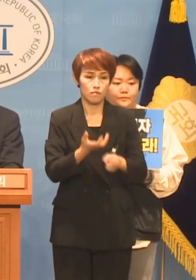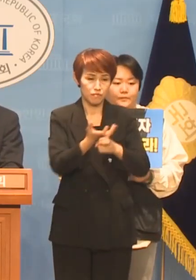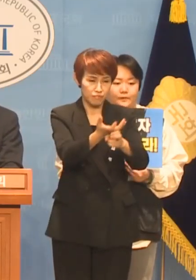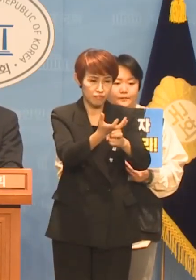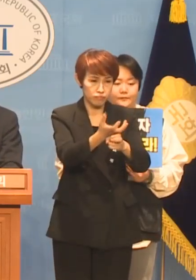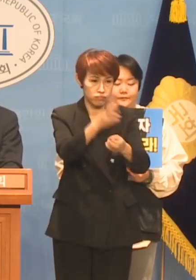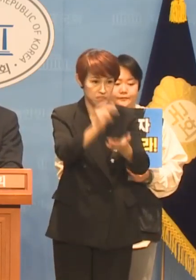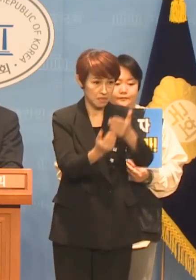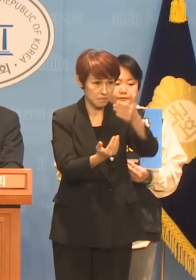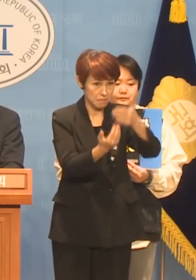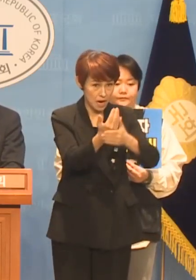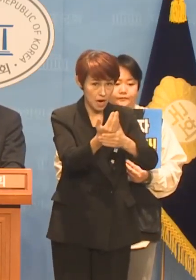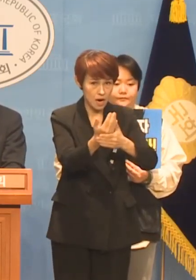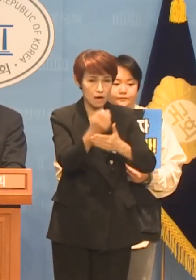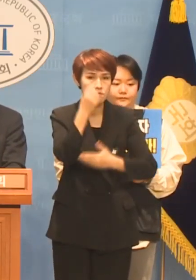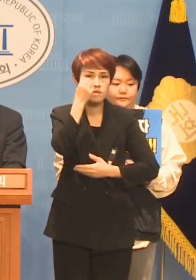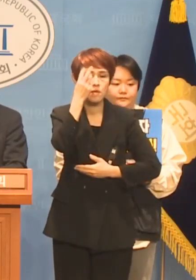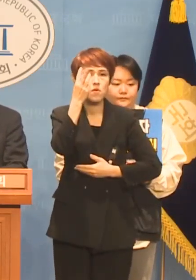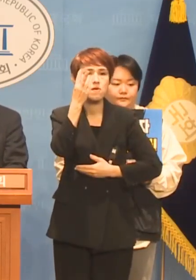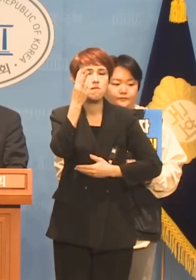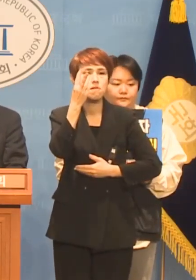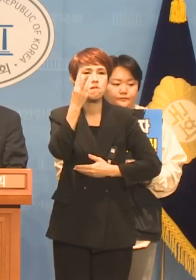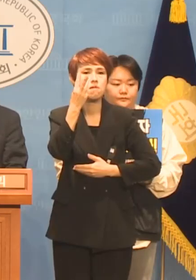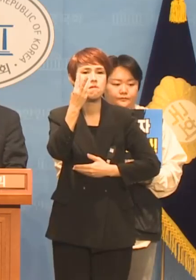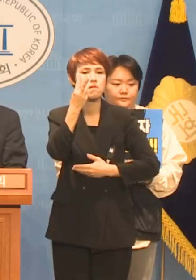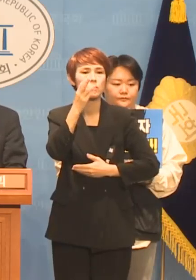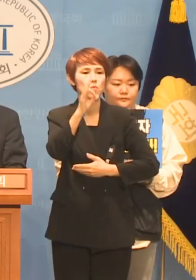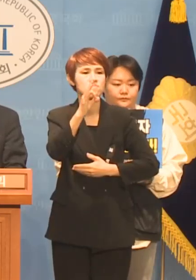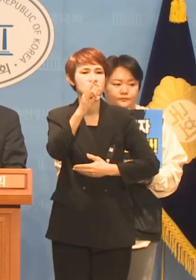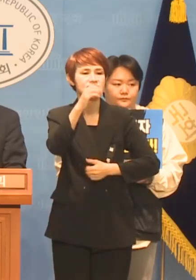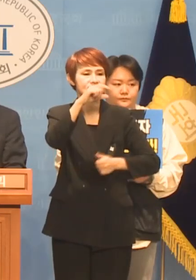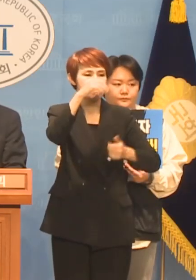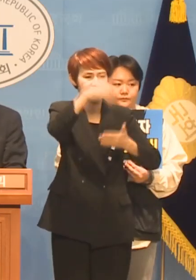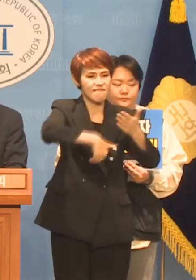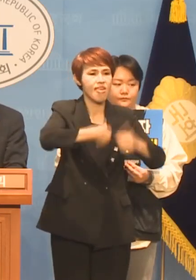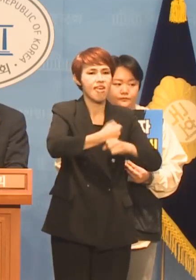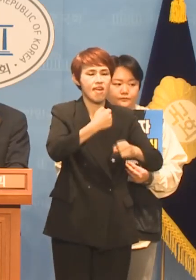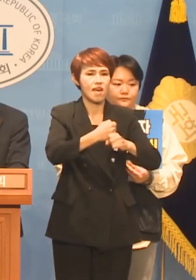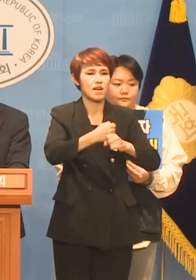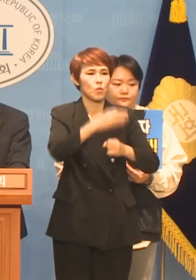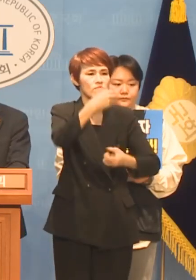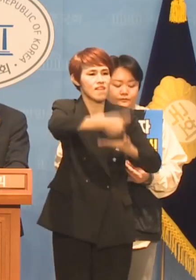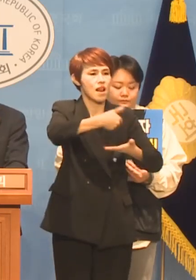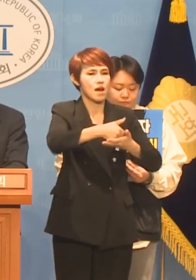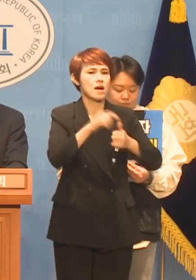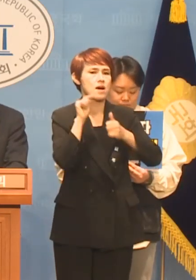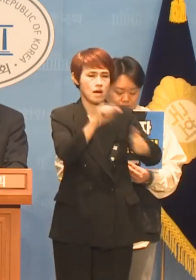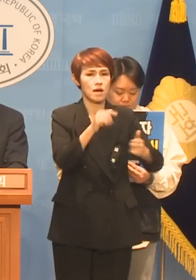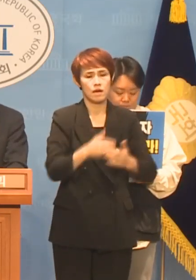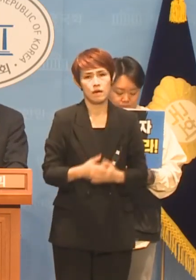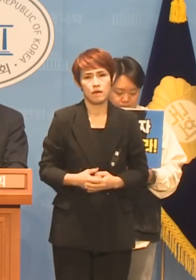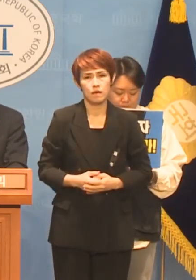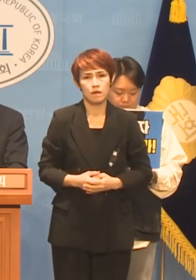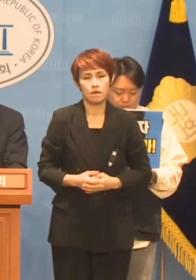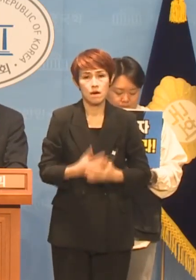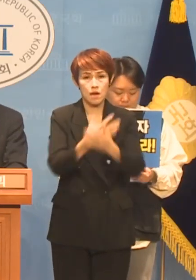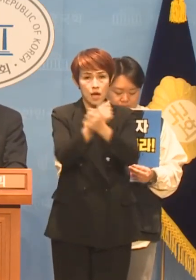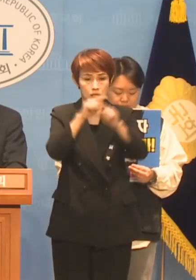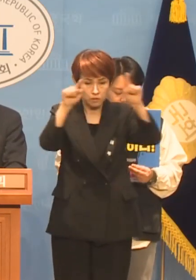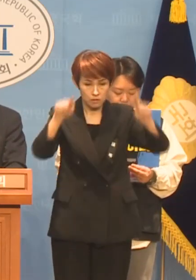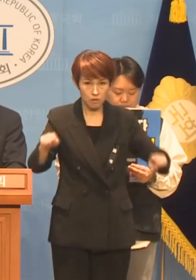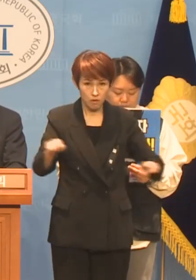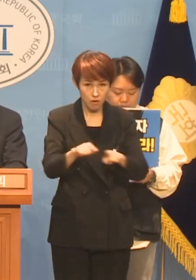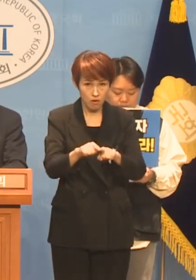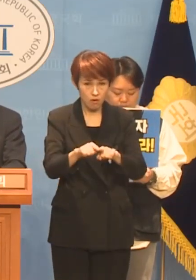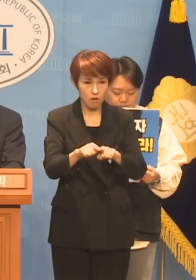급여 3개월분의 위약금을 지불할 것을 요구하였습니다. 또한 계약서에는 단체